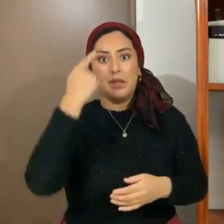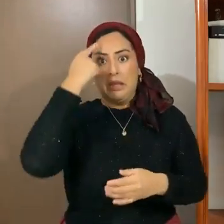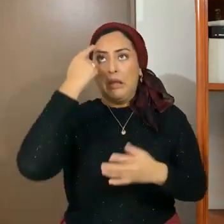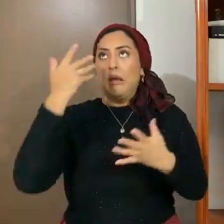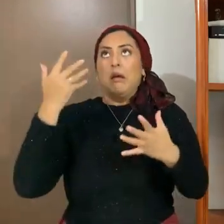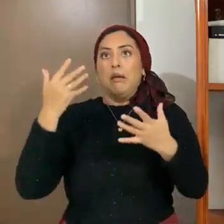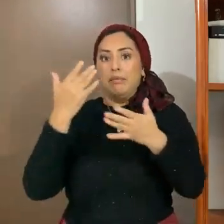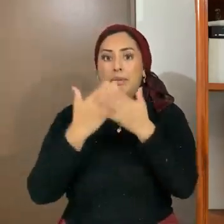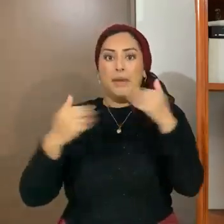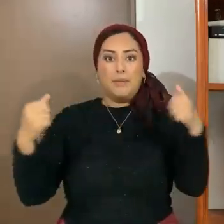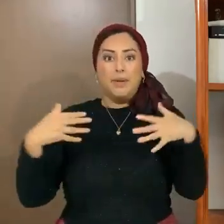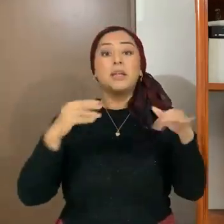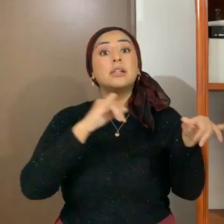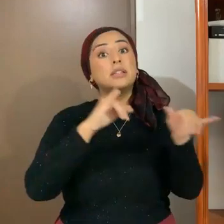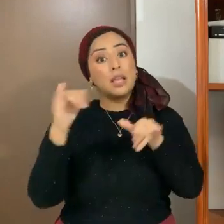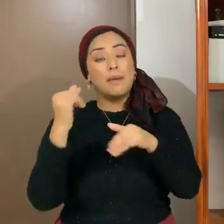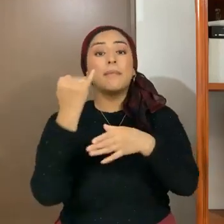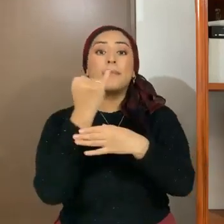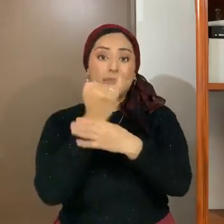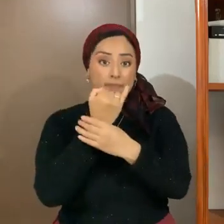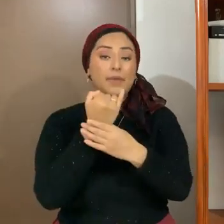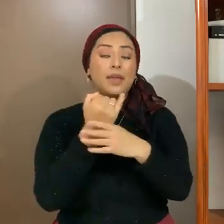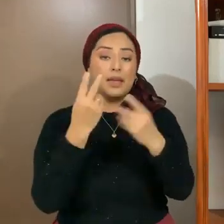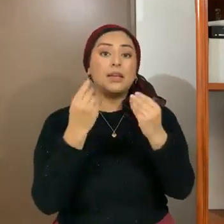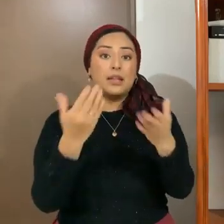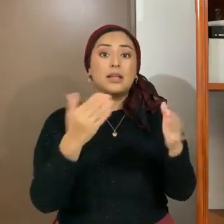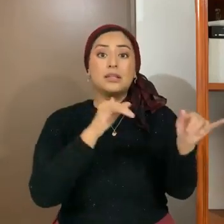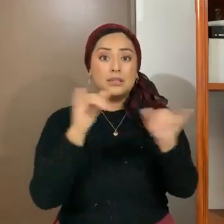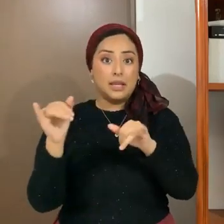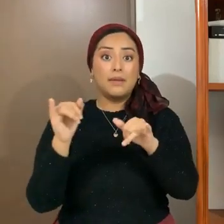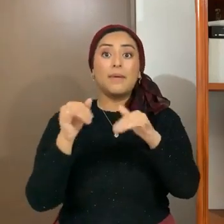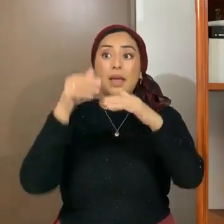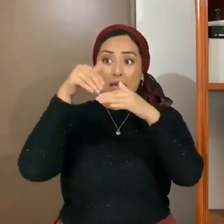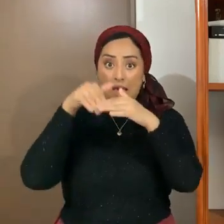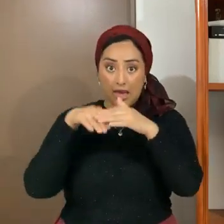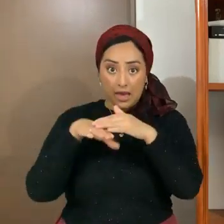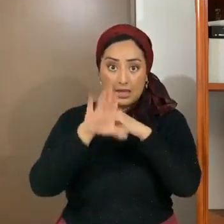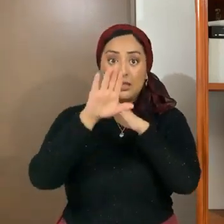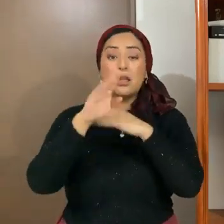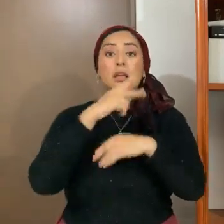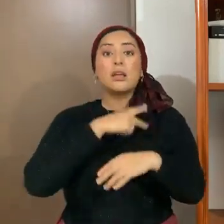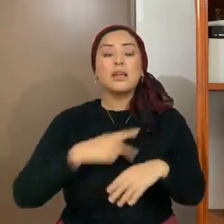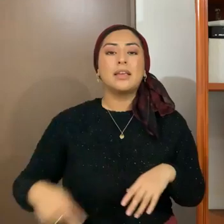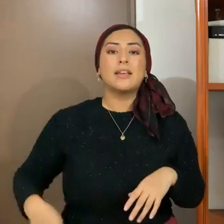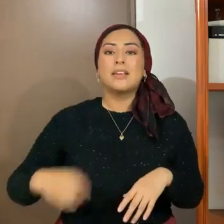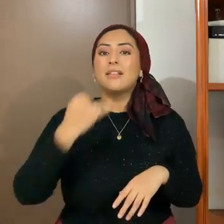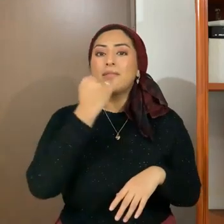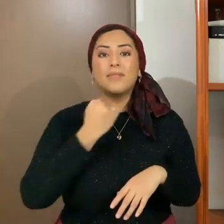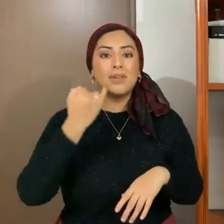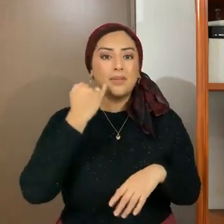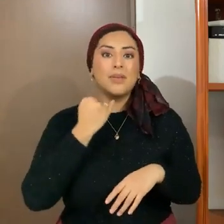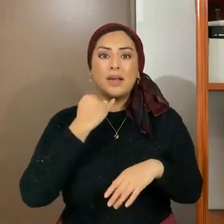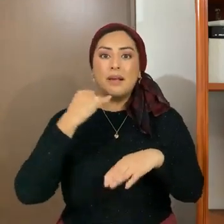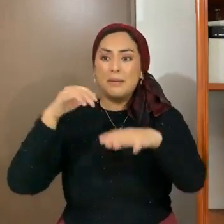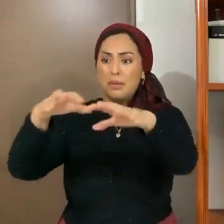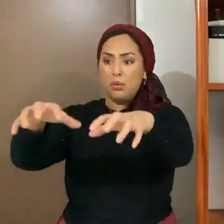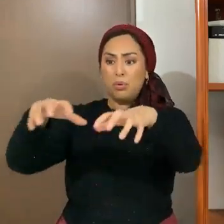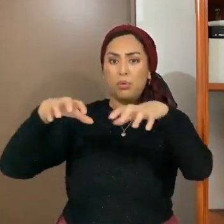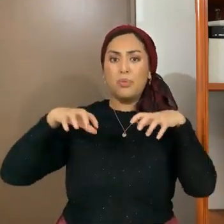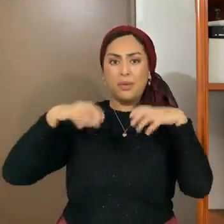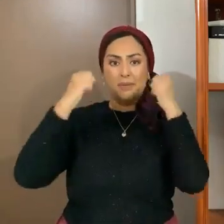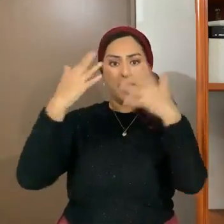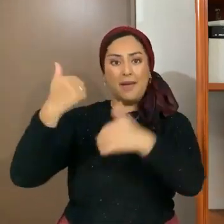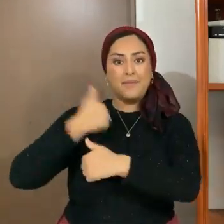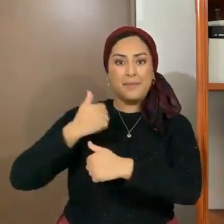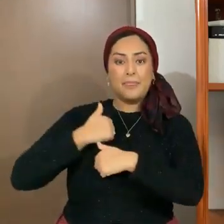hacer eso? Y Jeremías iba a hacer lo mismo, entrar a la corte del rey de Israel delante de él, delante de